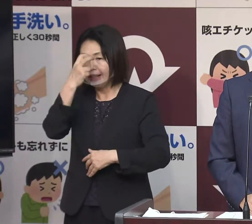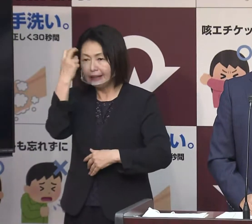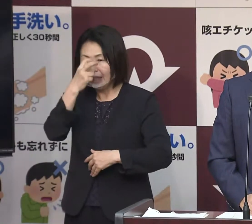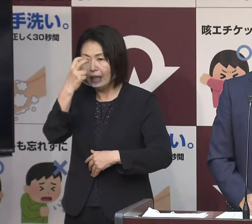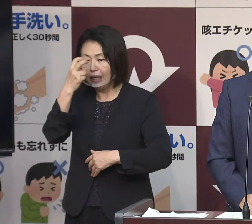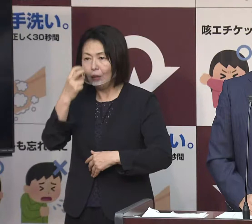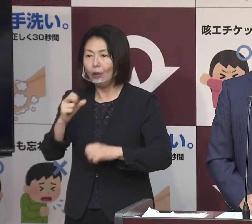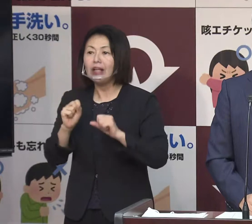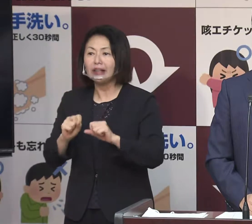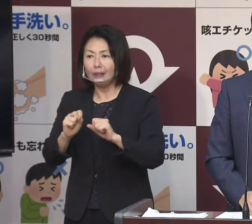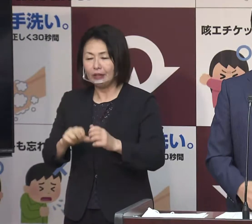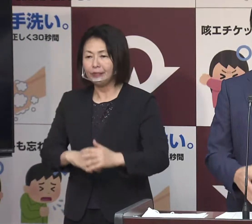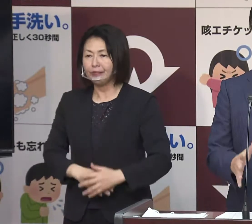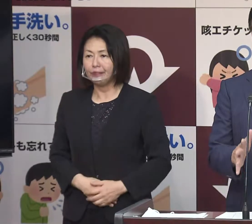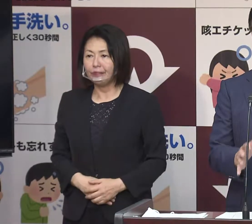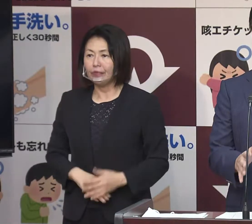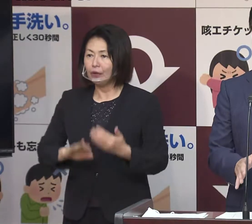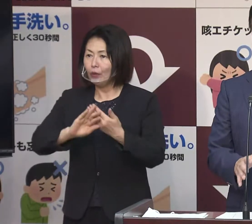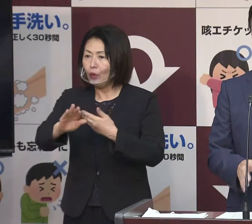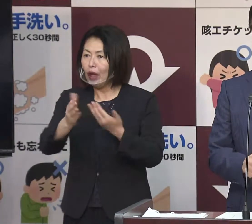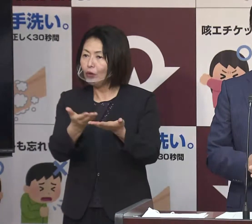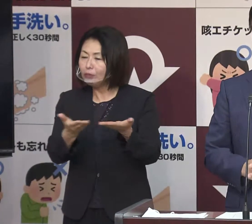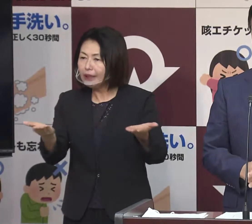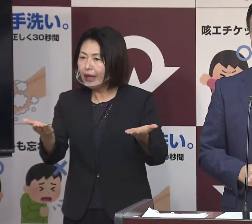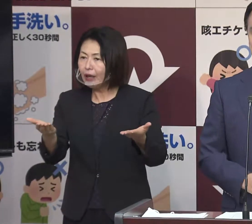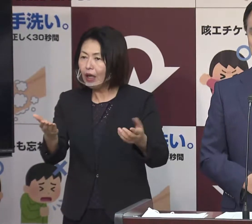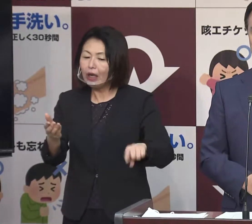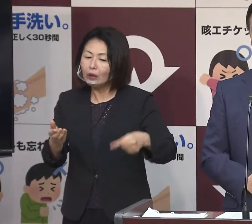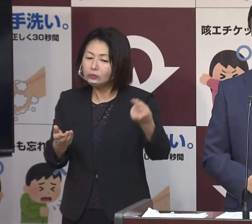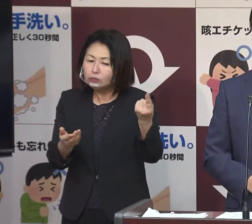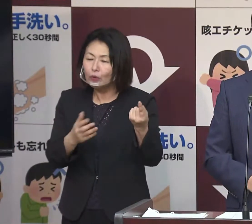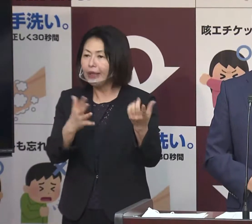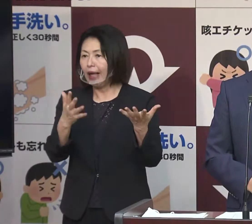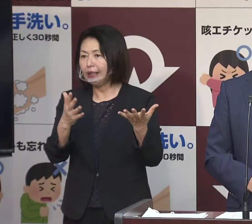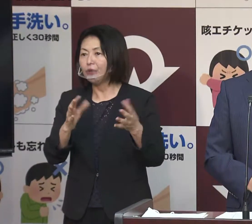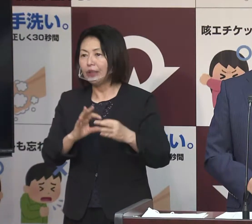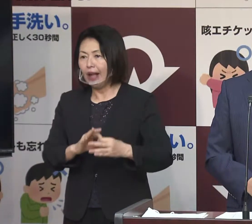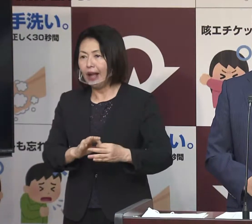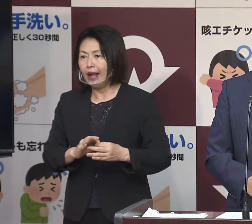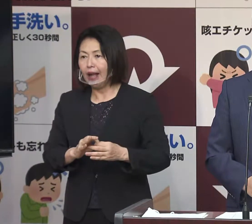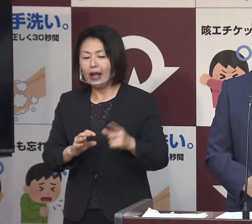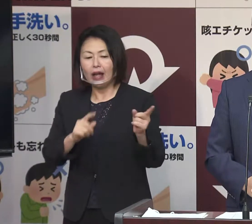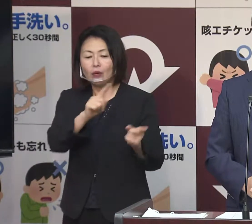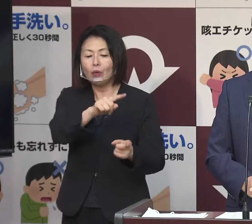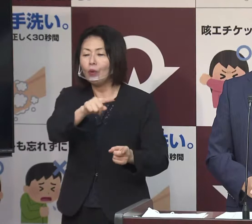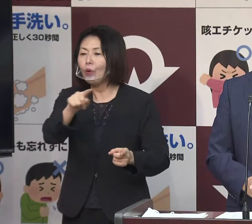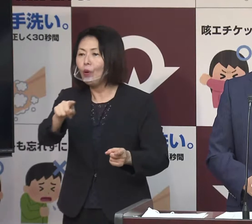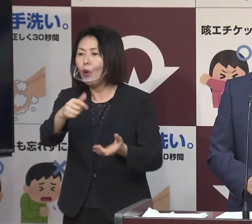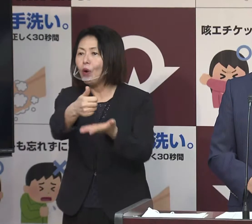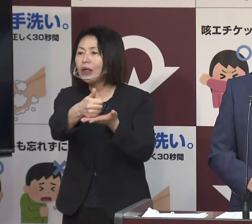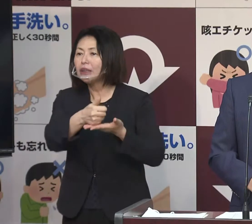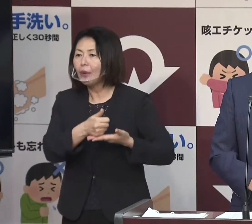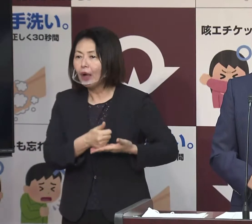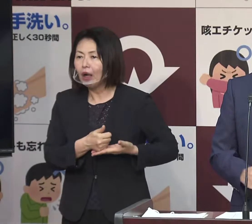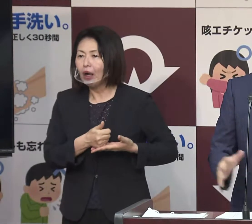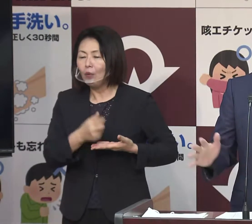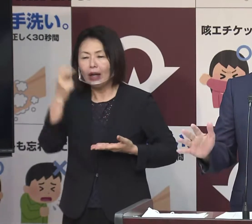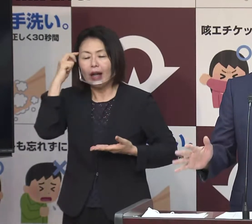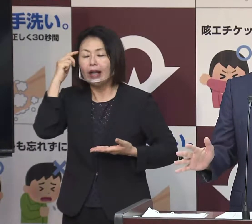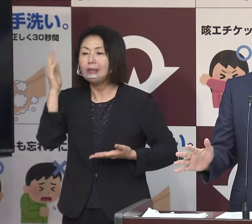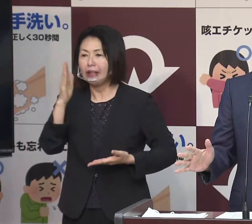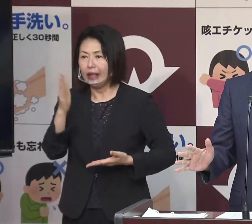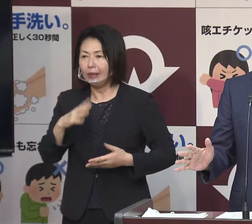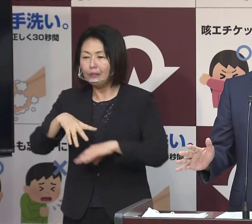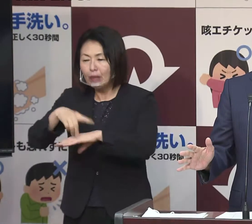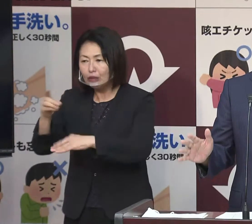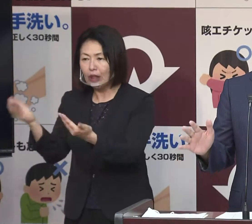きているところです。で他のお店で出ているわけではないのでですね、今そこに正しいお客様にということは考えていませんが、まずはその従業